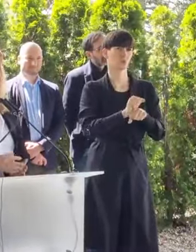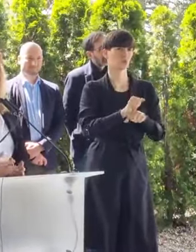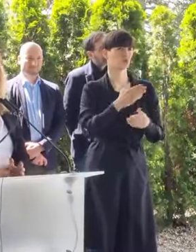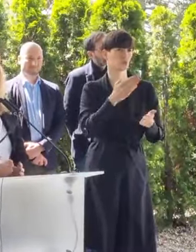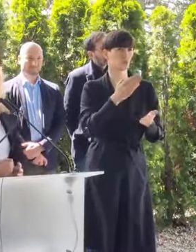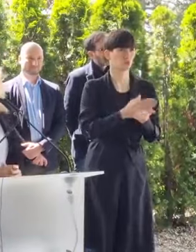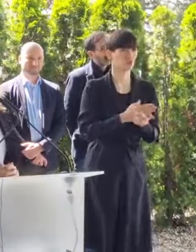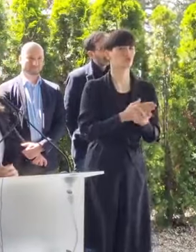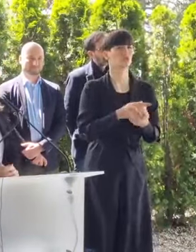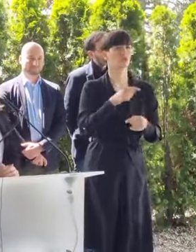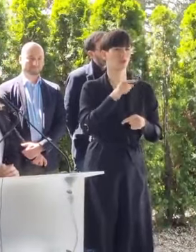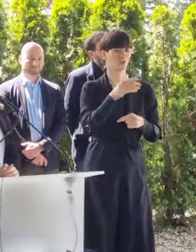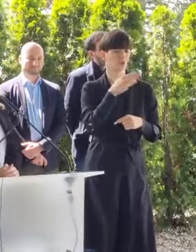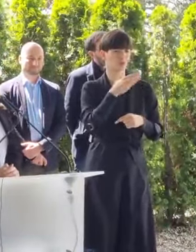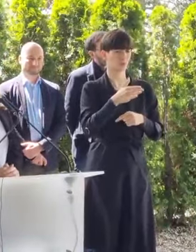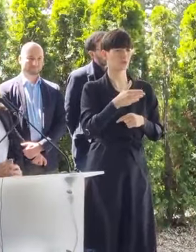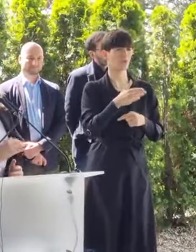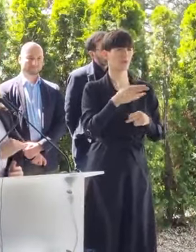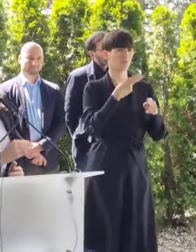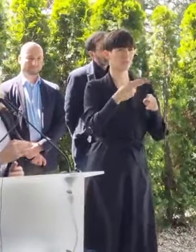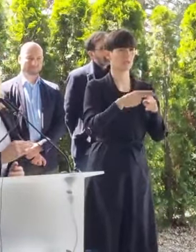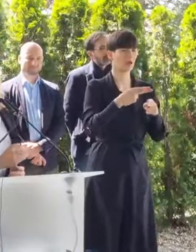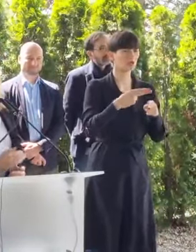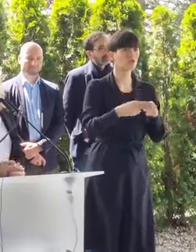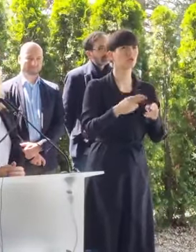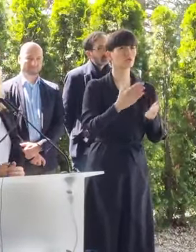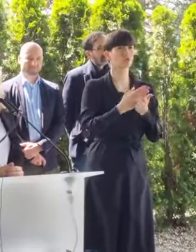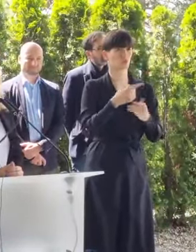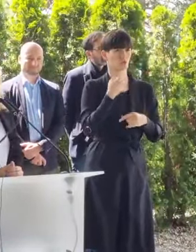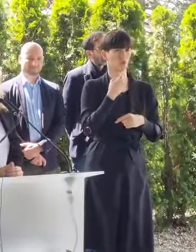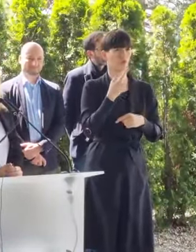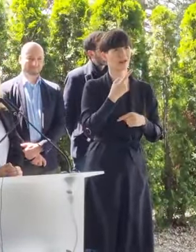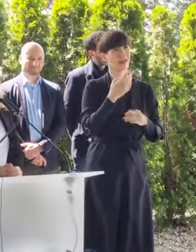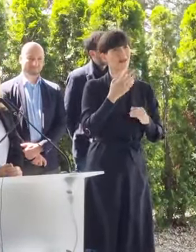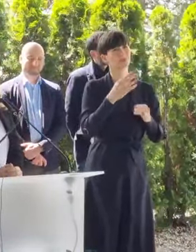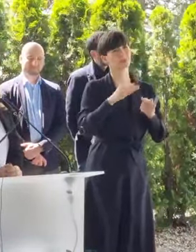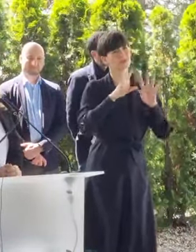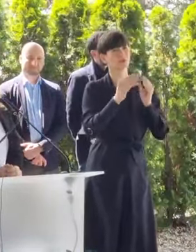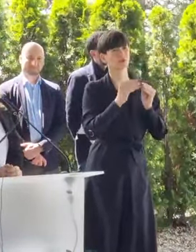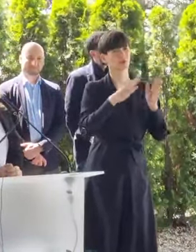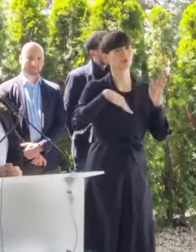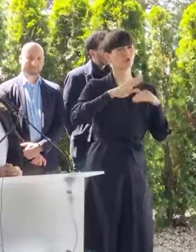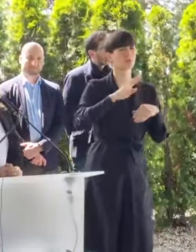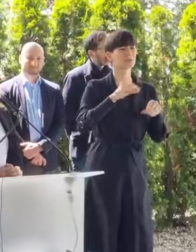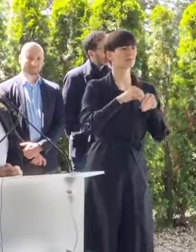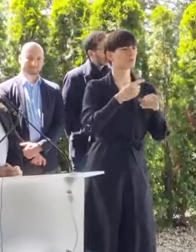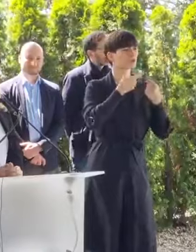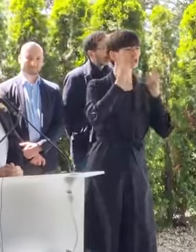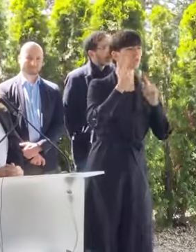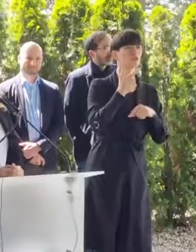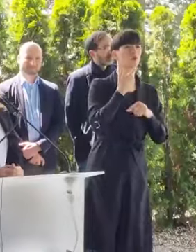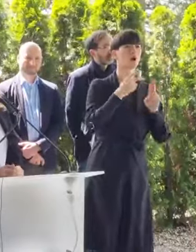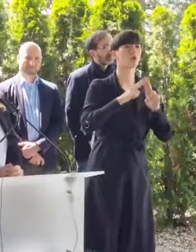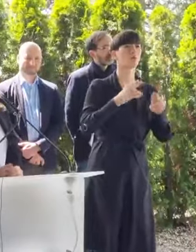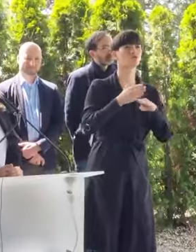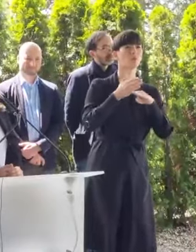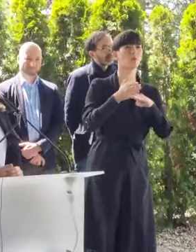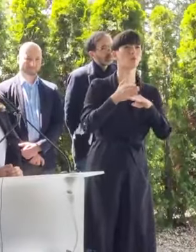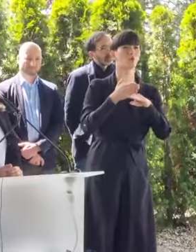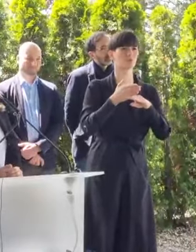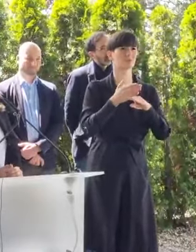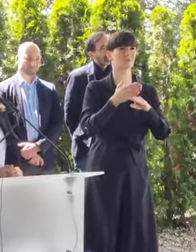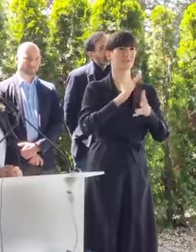reformného úsilia, ktoré prebiehalo aj na Slovensku. Hovorili sme o tomto, ale skôr vo všeobecnej rovine, ako Slovensko môže pomôcť tomu reformnému úsiliu